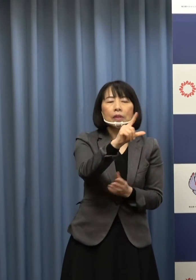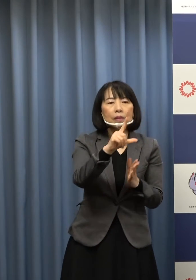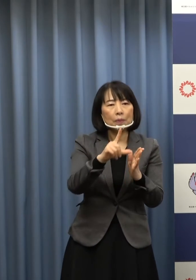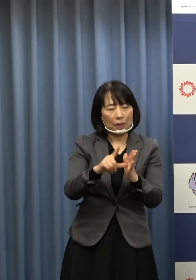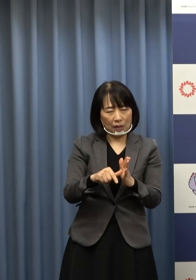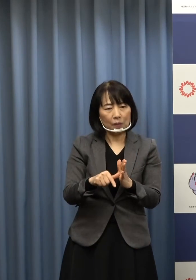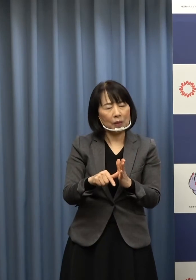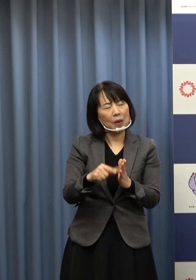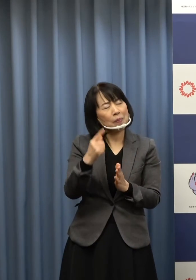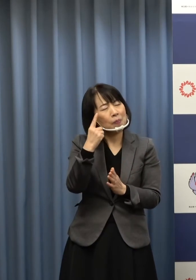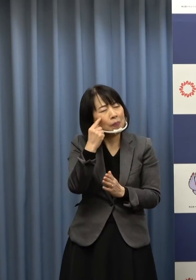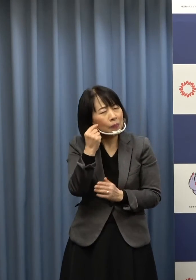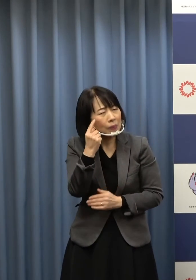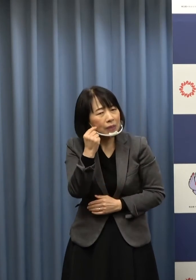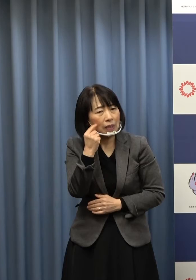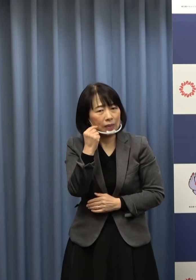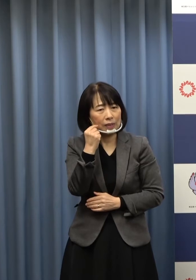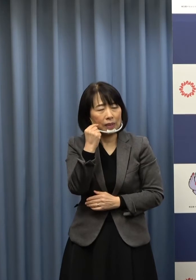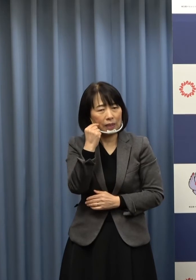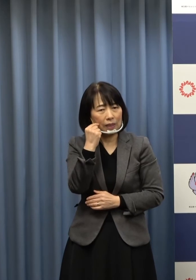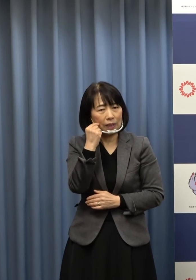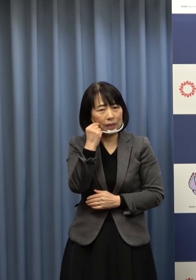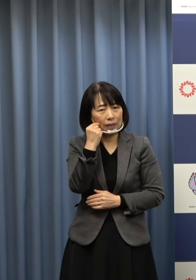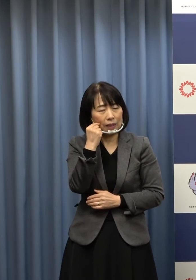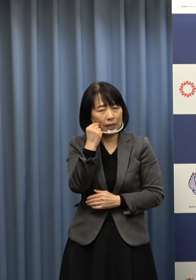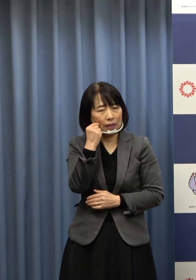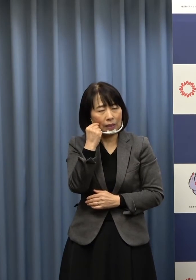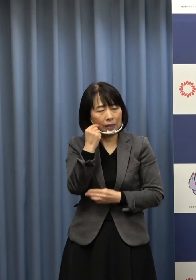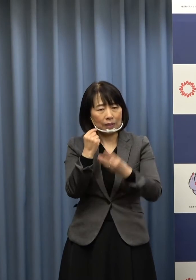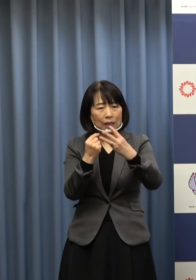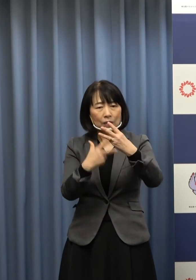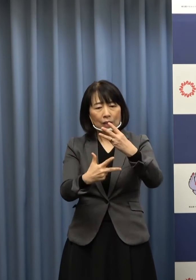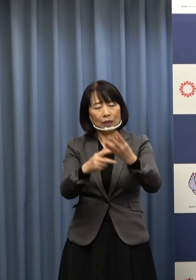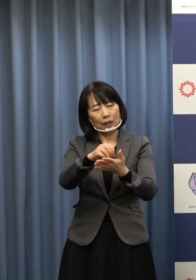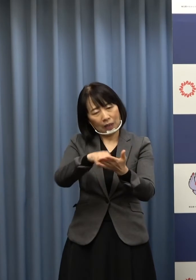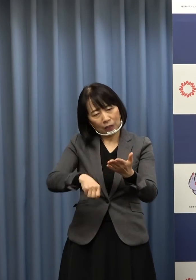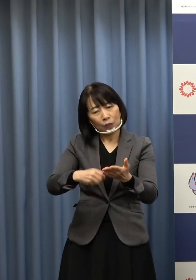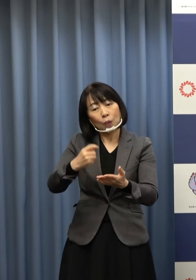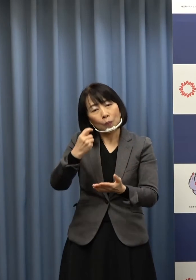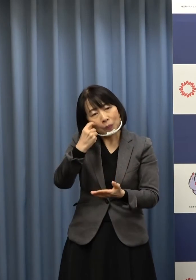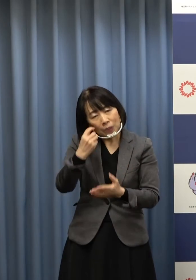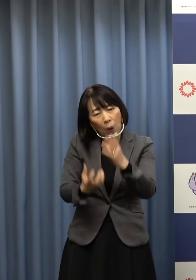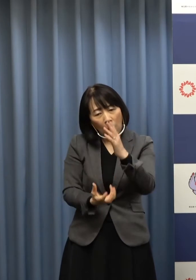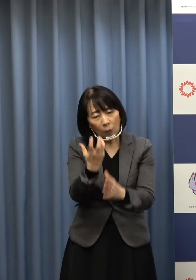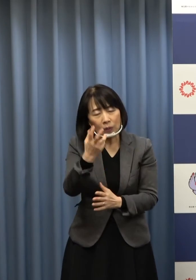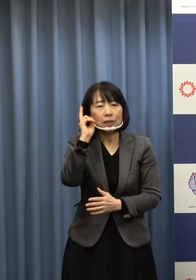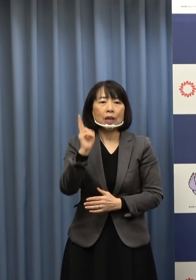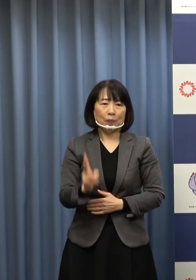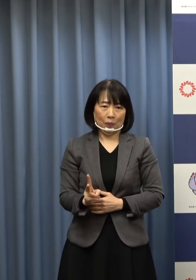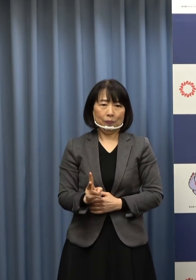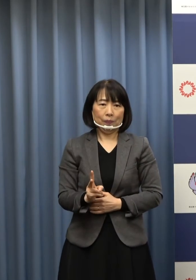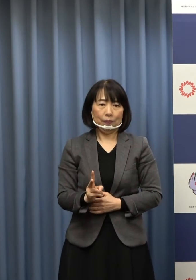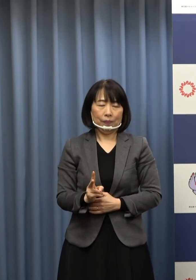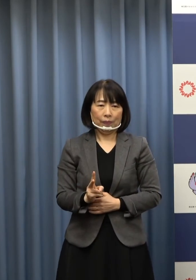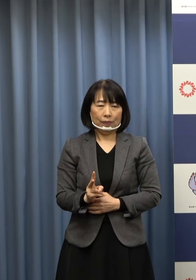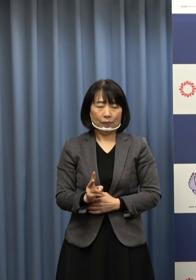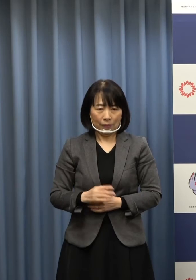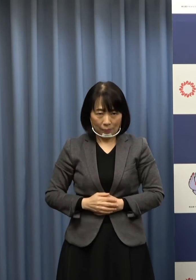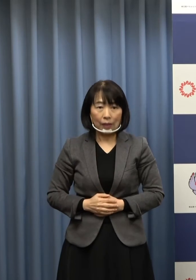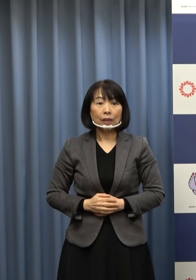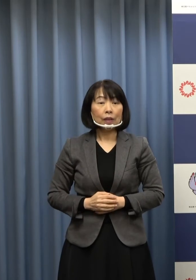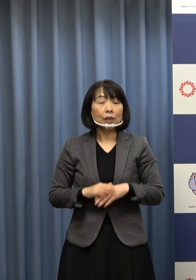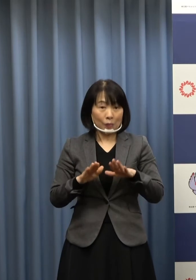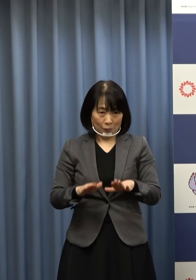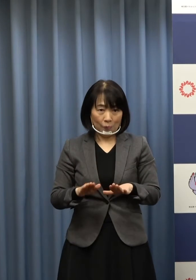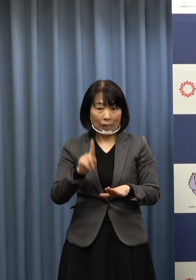それはもしかすると可能性としてですよ、解除できないということもありえるので、 だからこそ実は今日1都3県